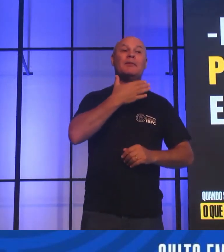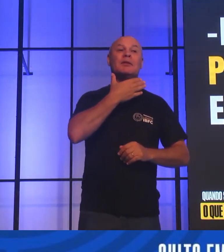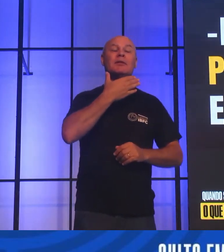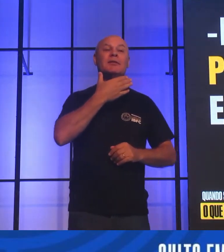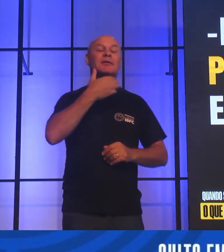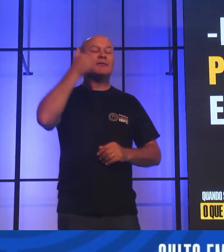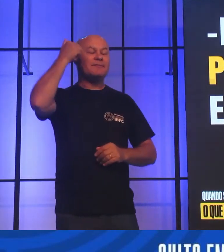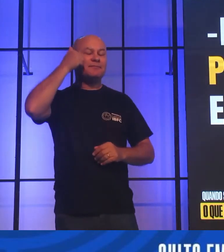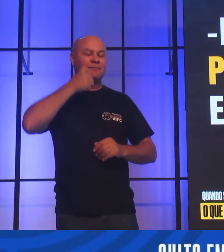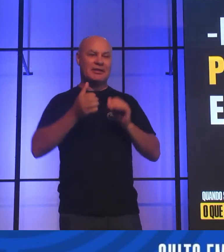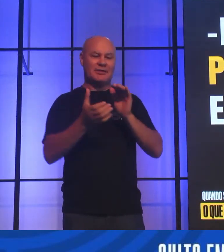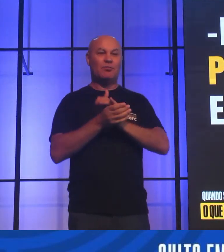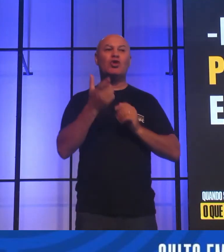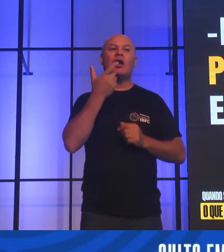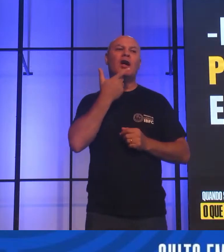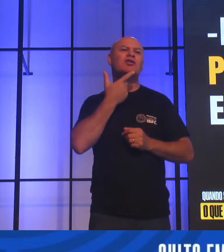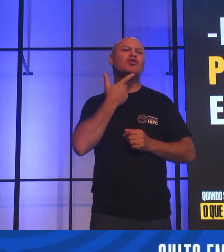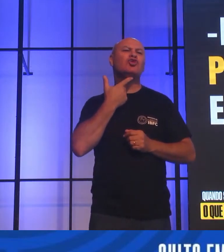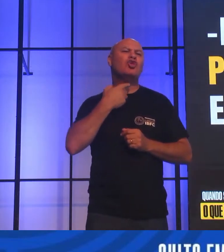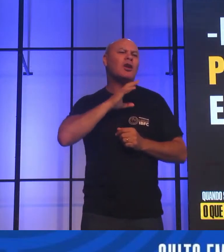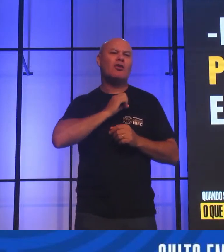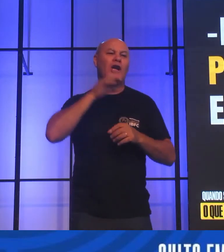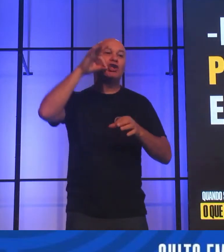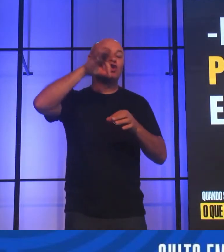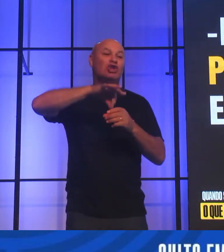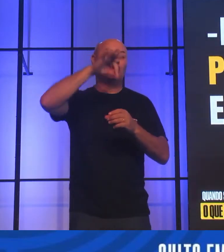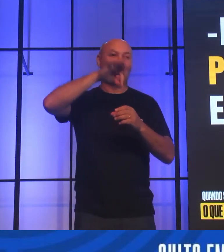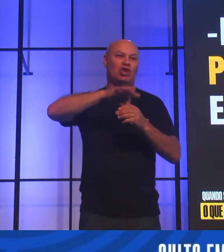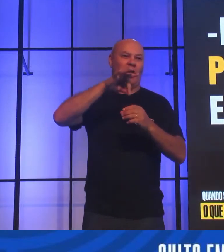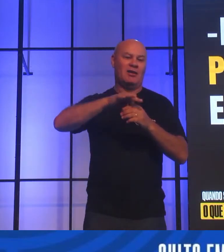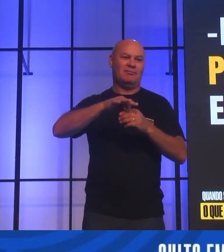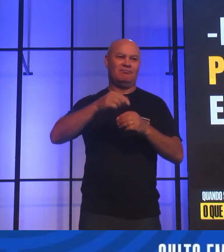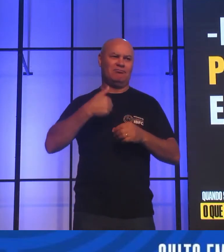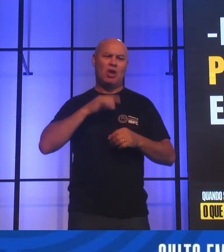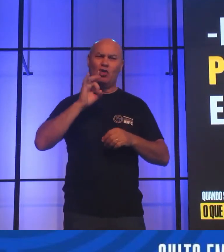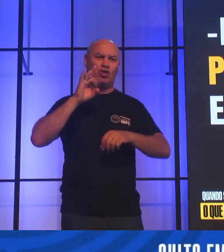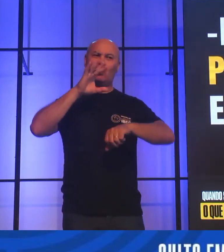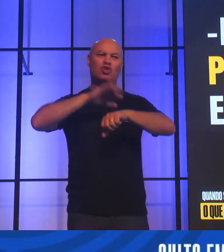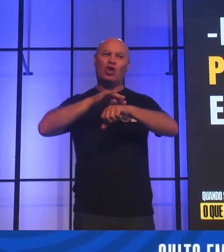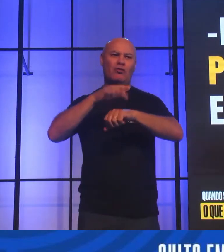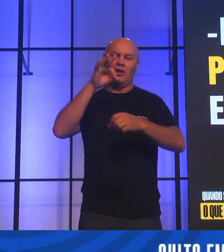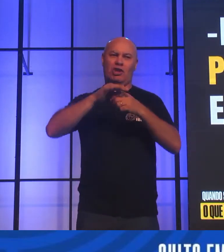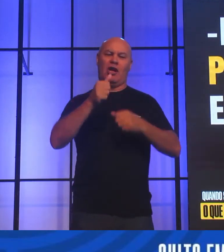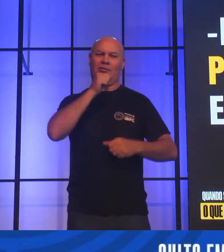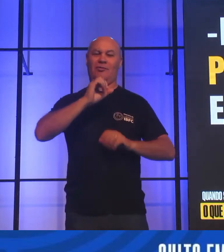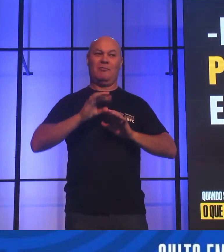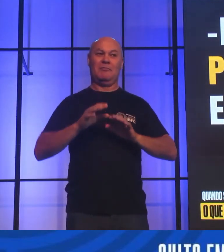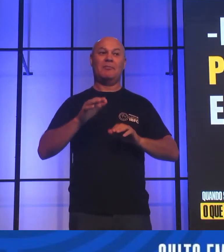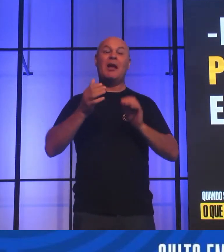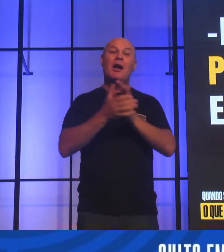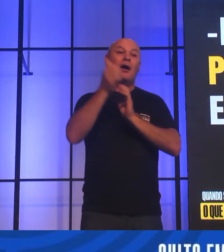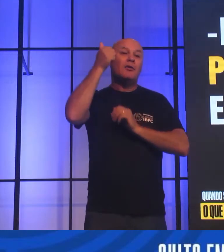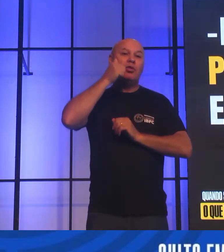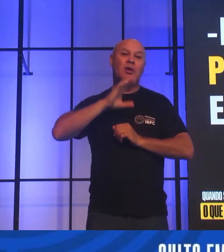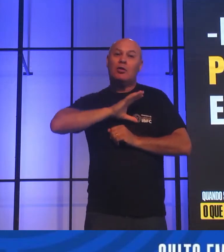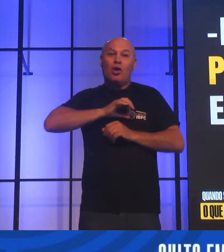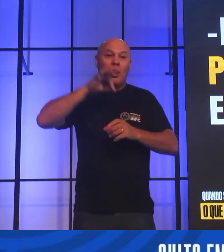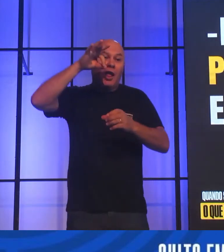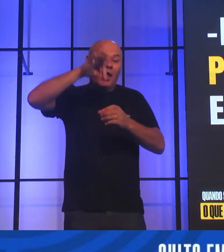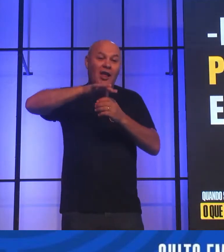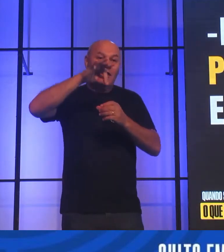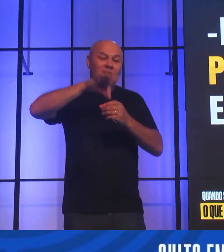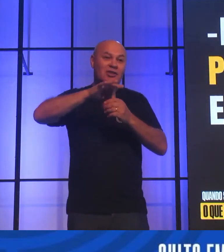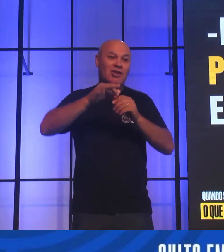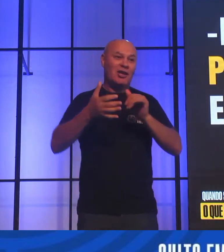a minha esposa gosta de tomar chá. E às vezes a gente vai num restaurante que tem chá, ela prefere chá. Então aquele ritual todo de pegar